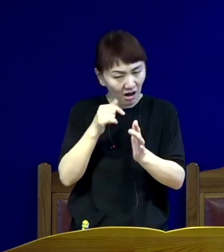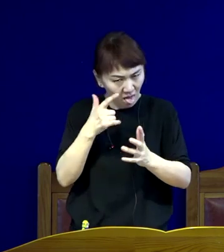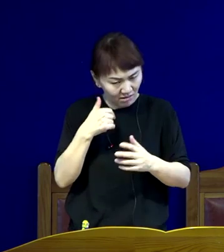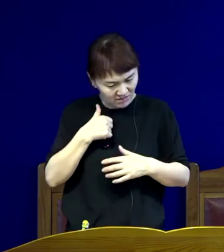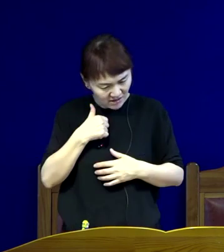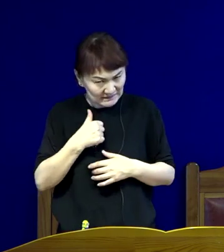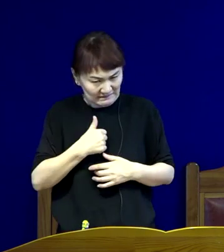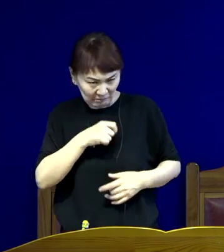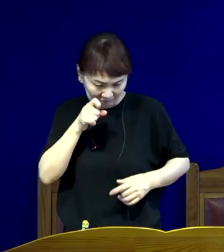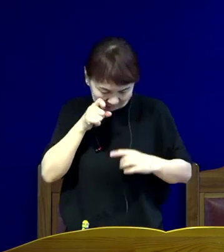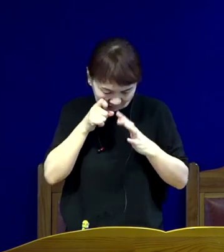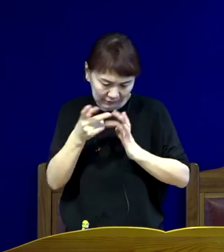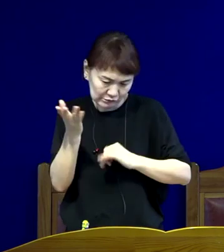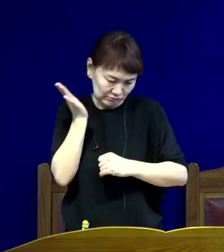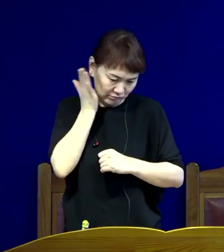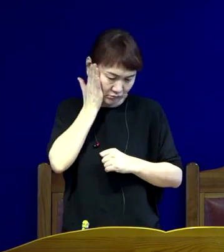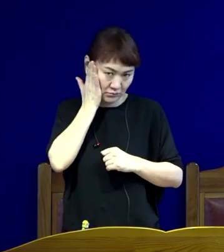Жишээлбэл таван хуруу